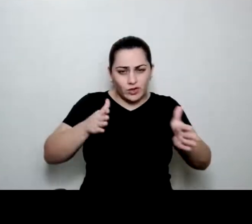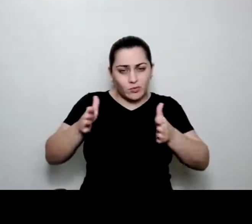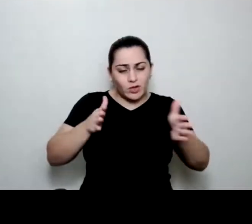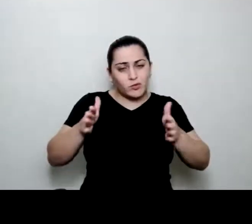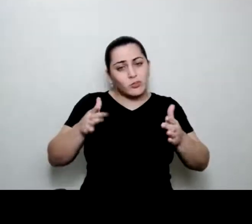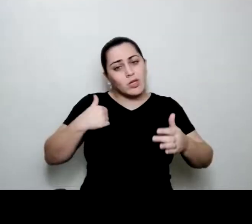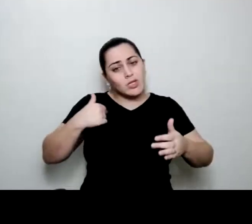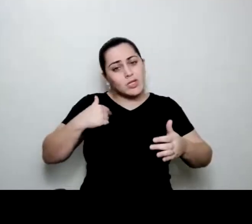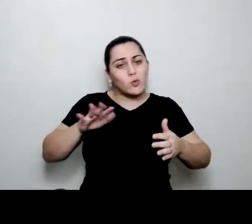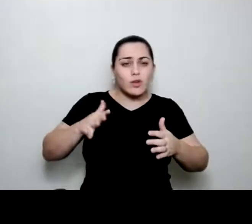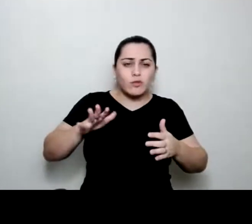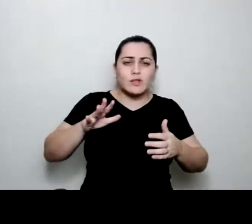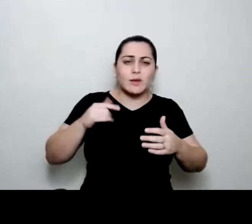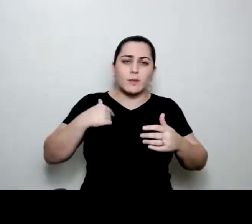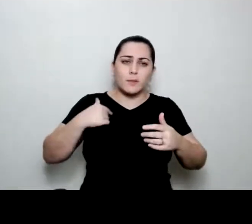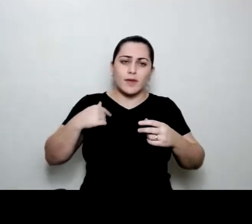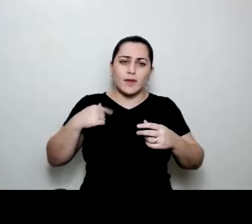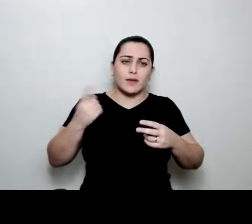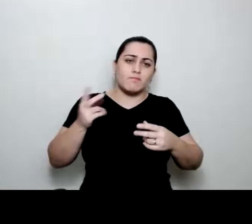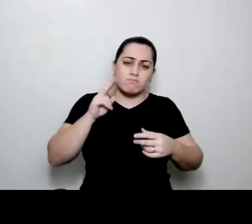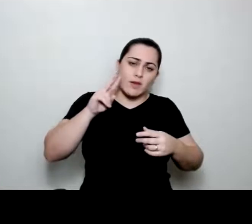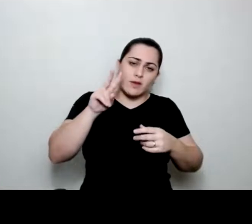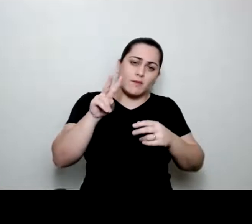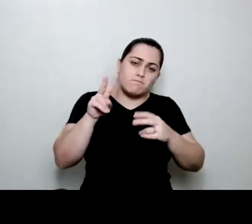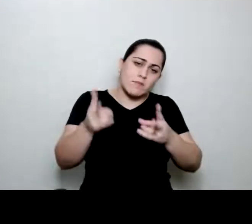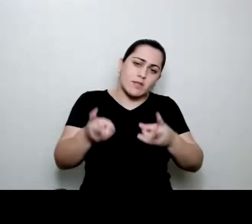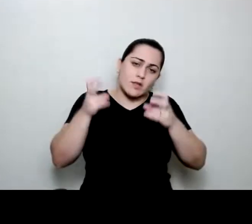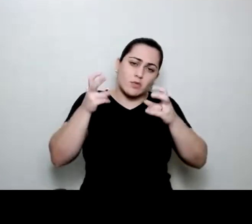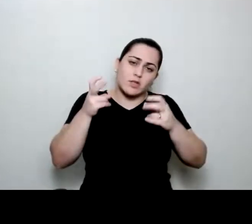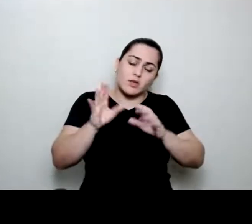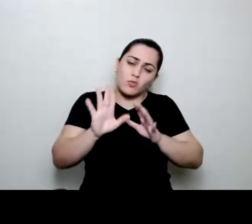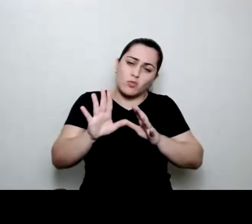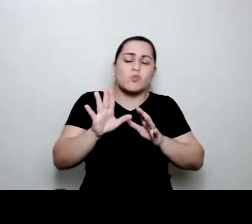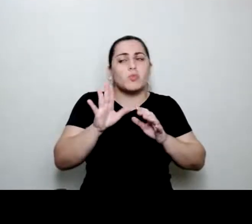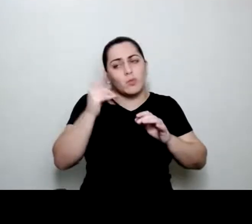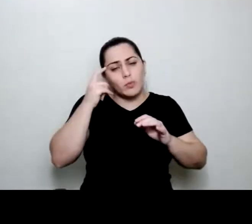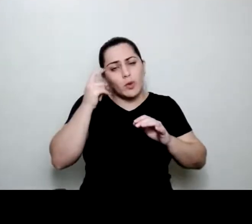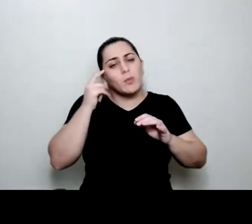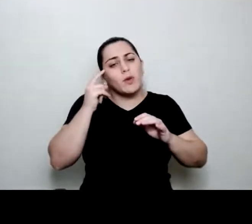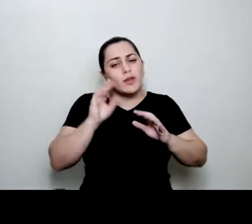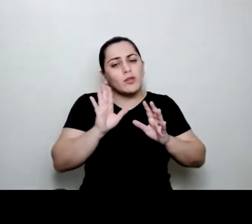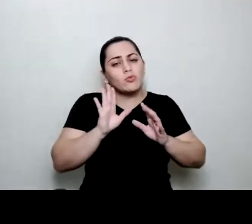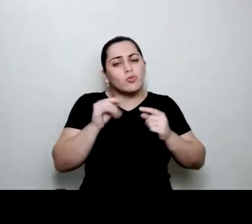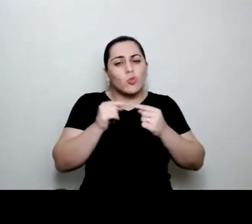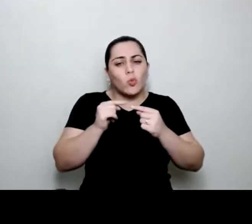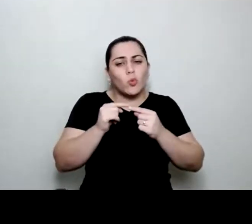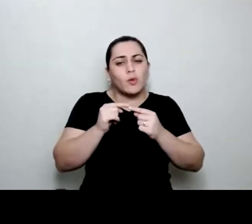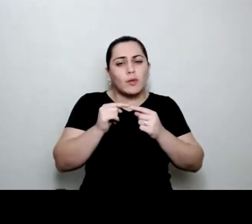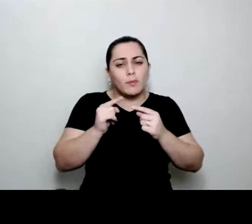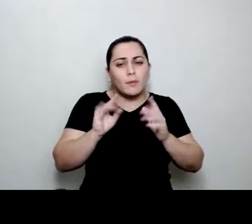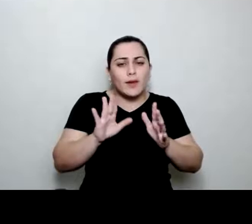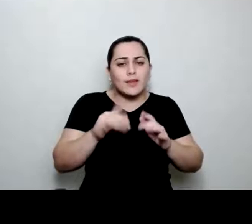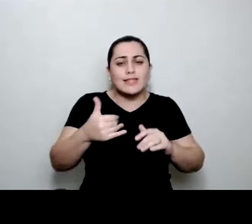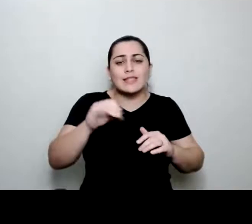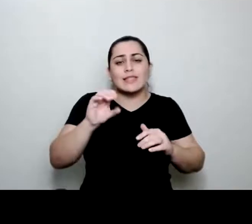eu talvez, com uma visão um pouco mais conservadora, eu coloco um pouco 100